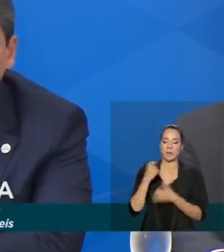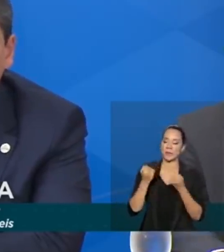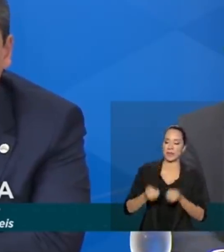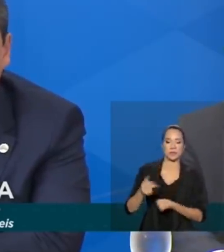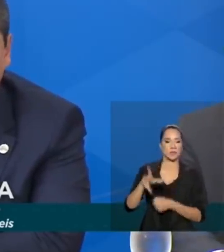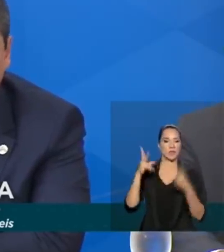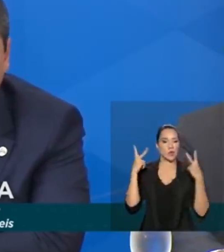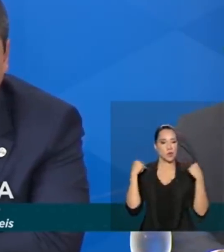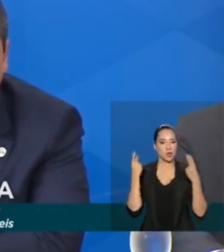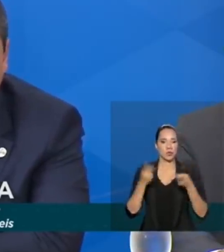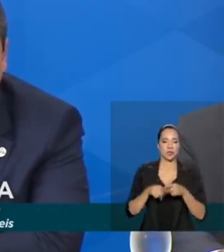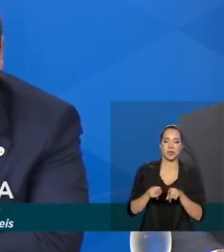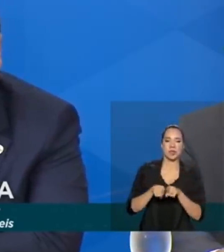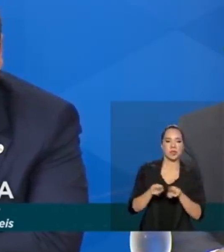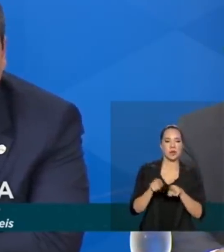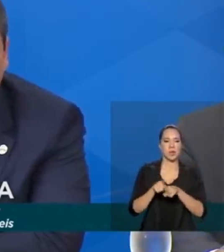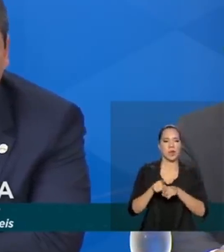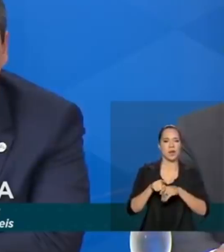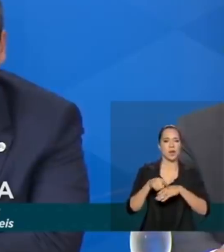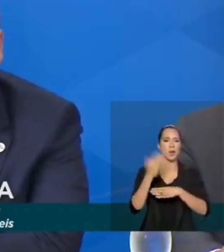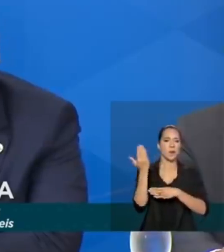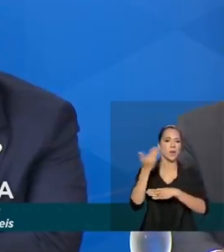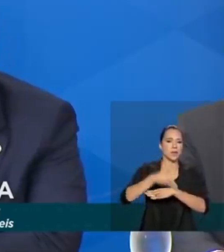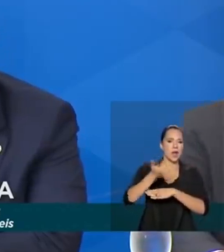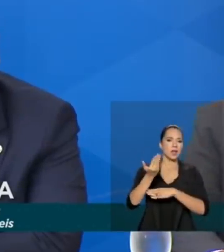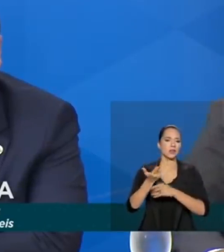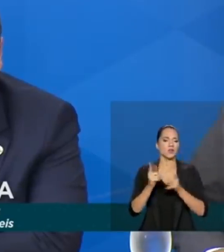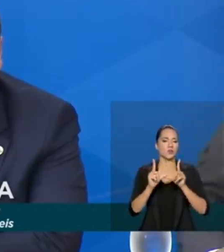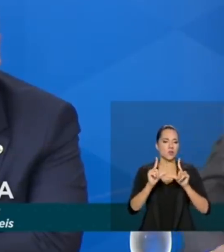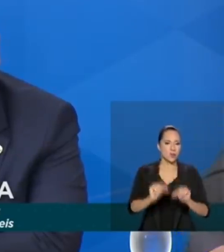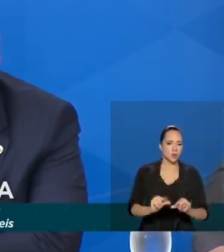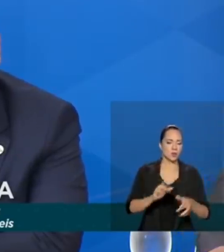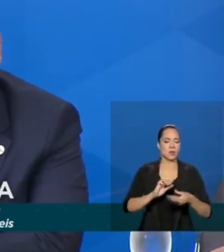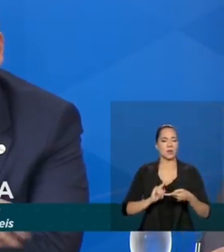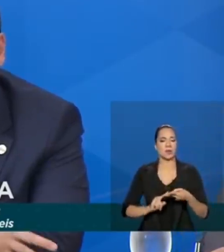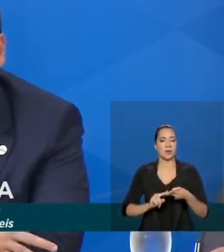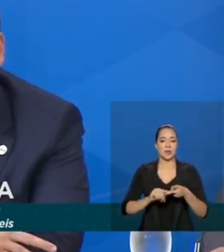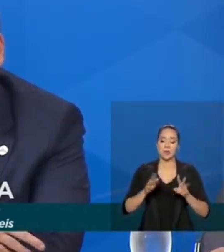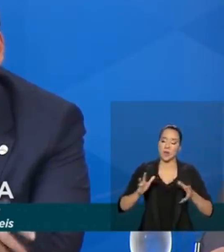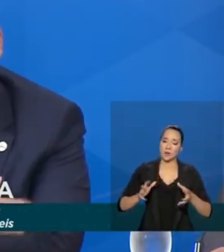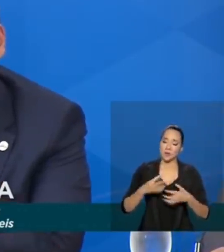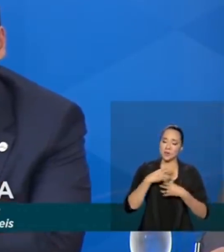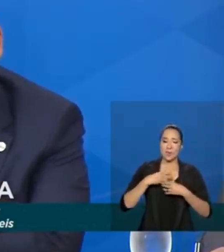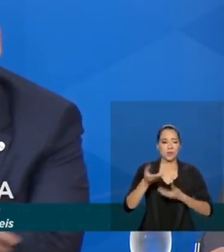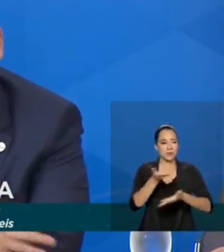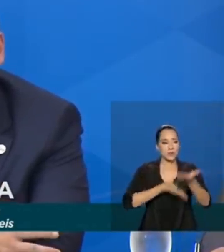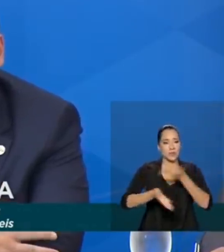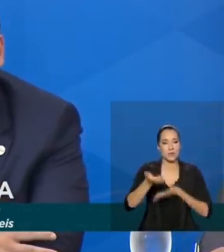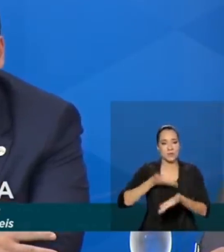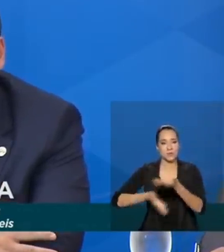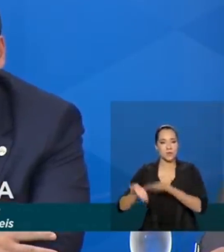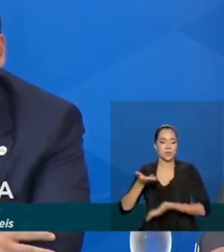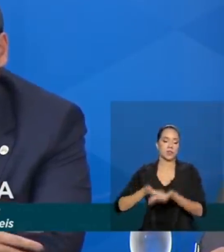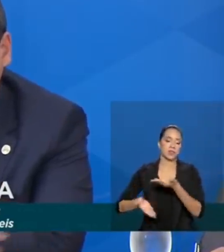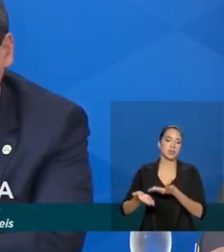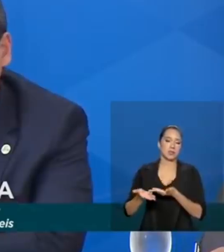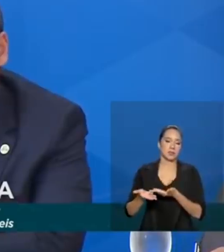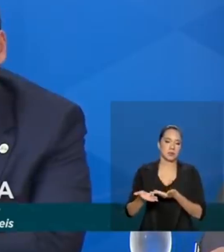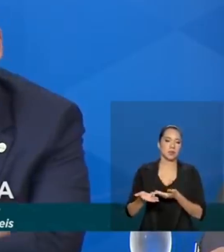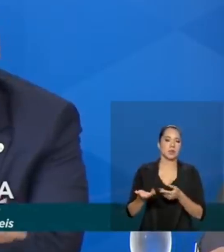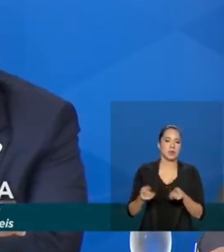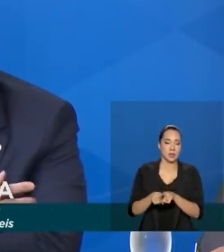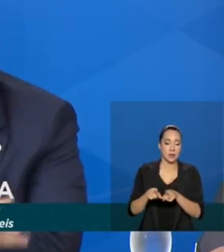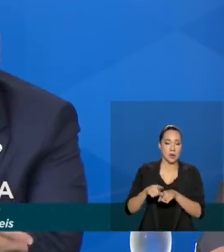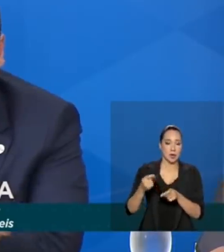a diminuição de pedágios, o estímulo ao cooperativismo e a construção